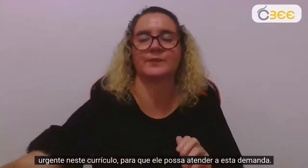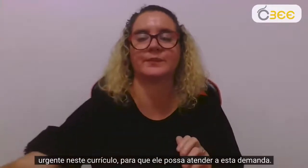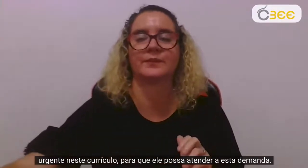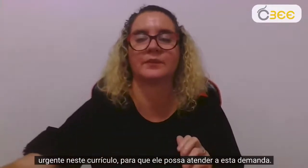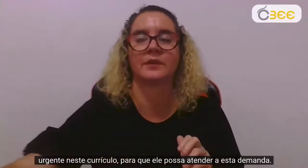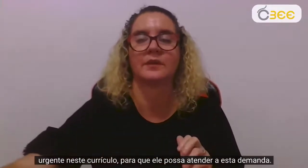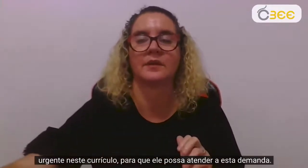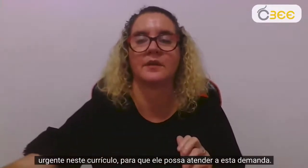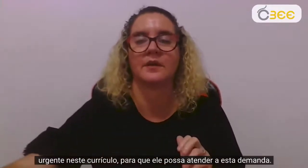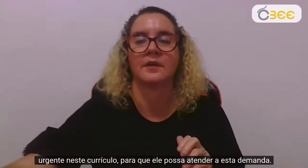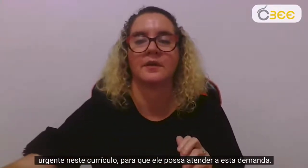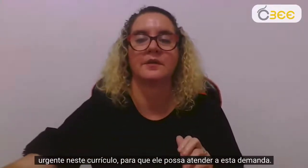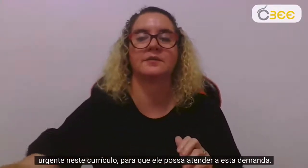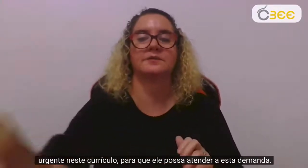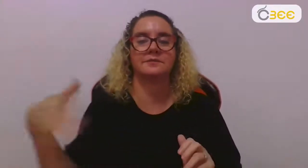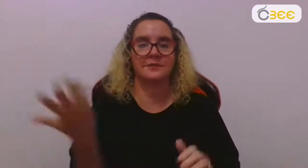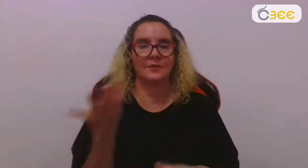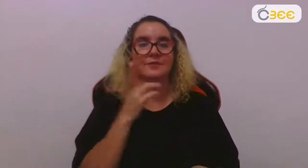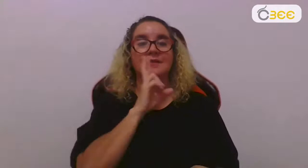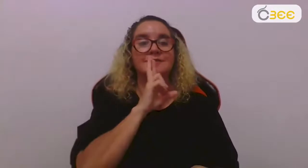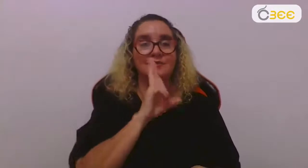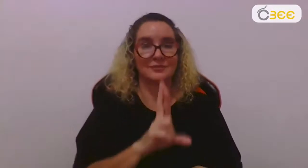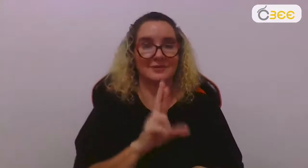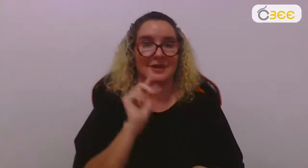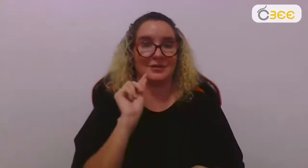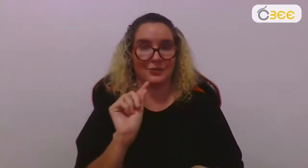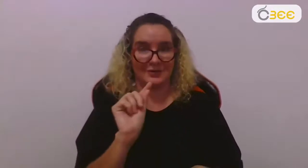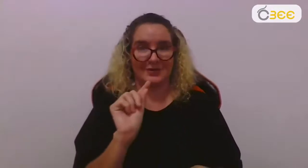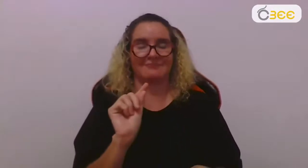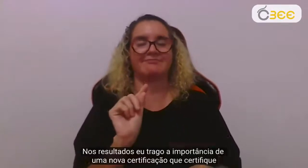possa atender a esta demanda.